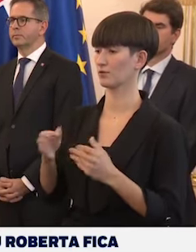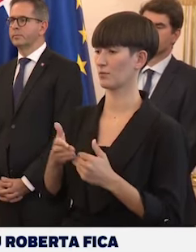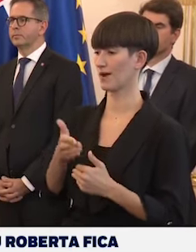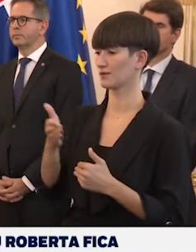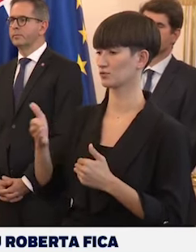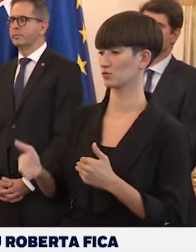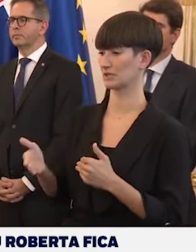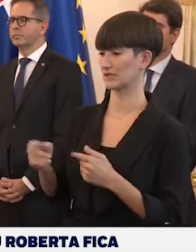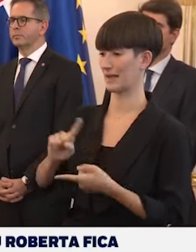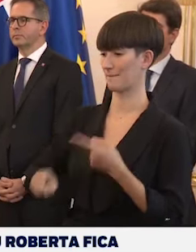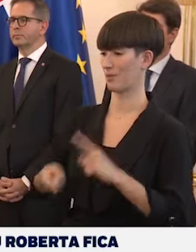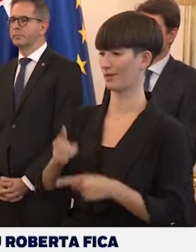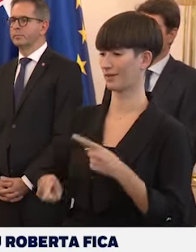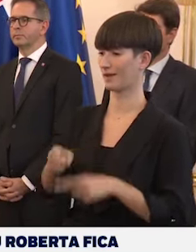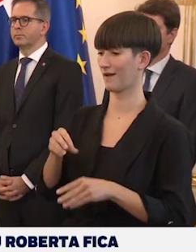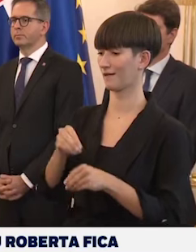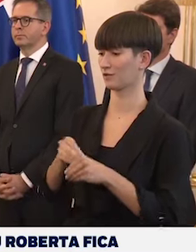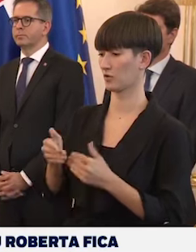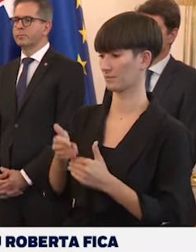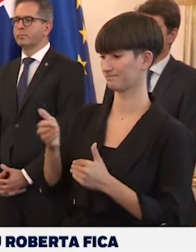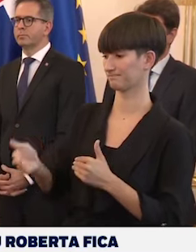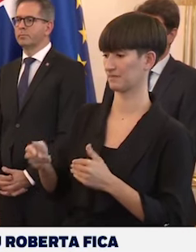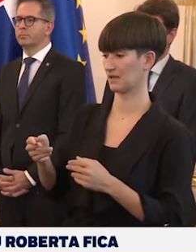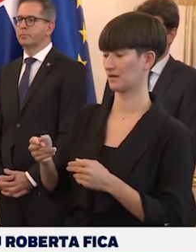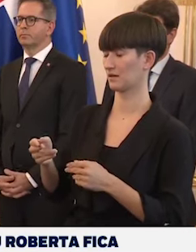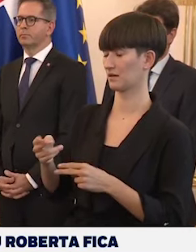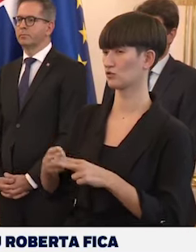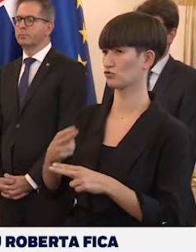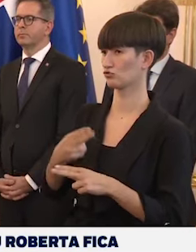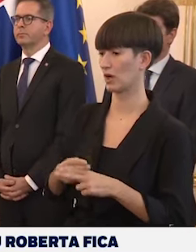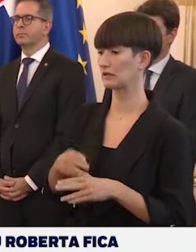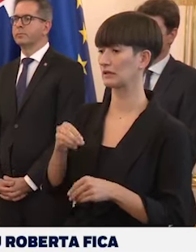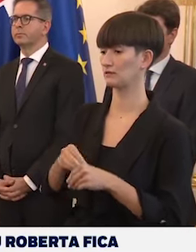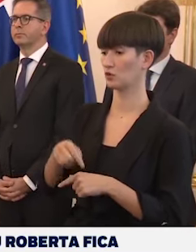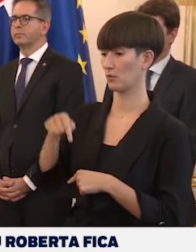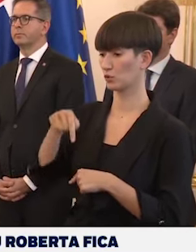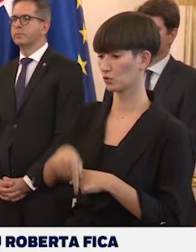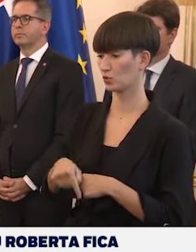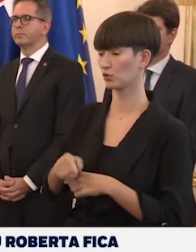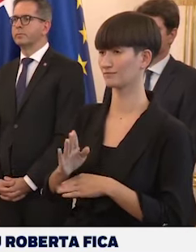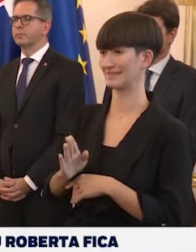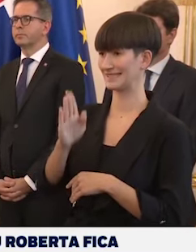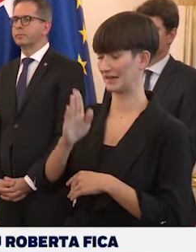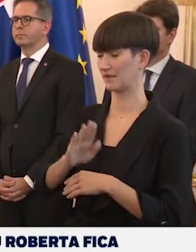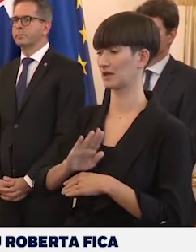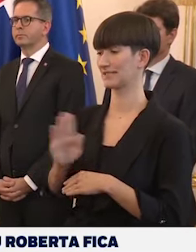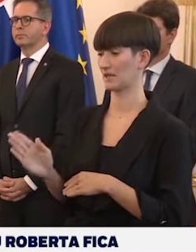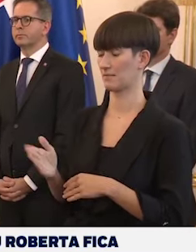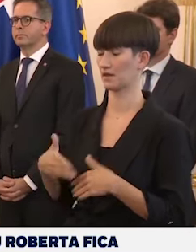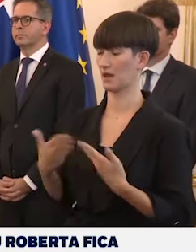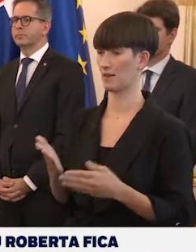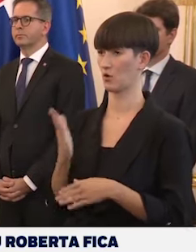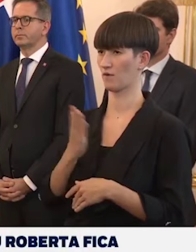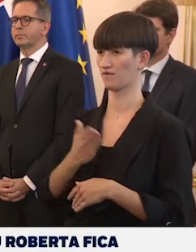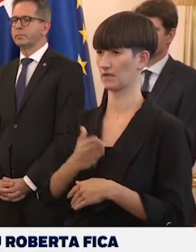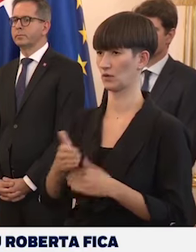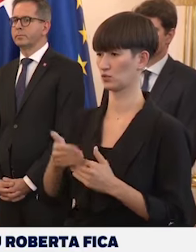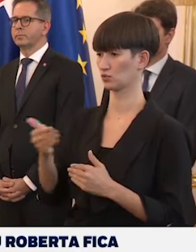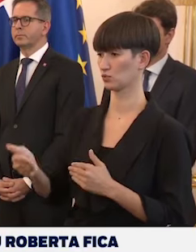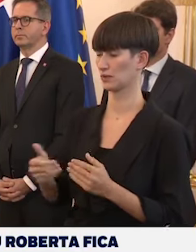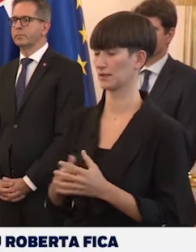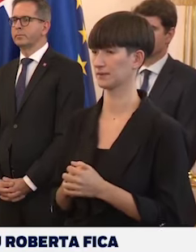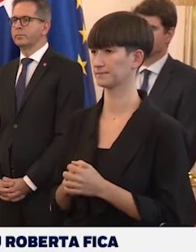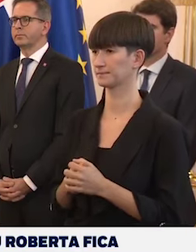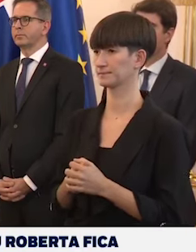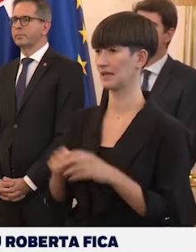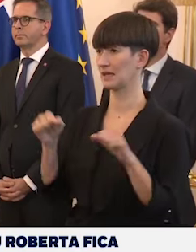politike, či už voči nášmu južnému, severnému, západnému, ale aj ťažko skúšanému východnému susedovi. Vážení